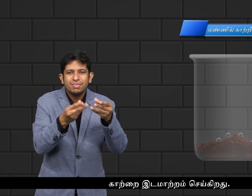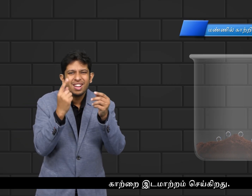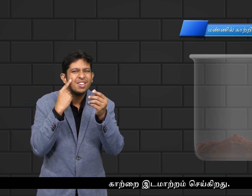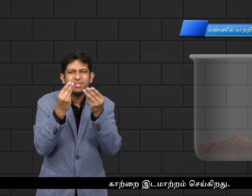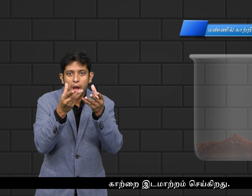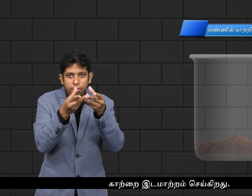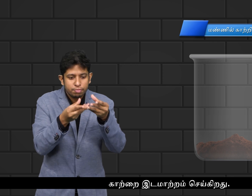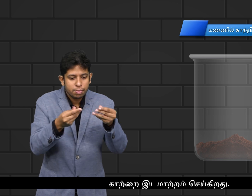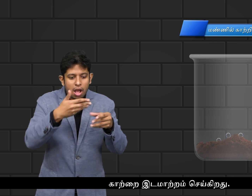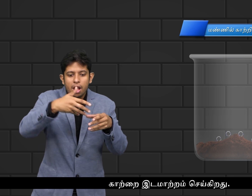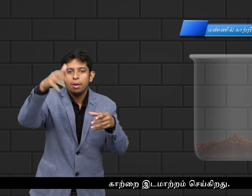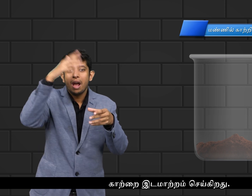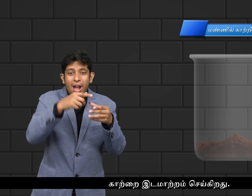செய்கிறது.